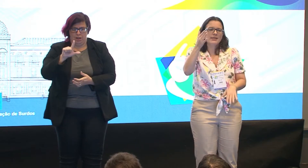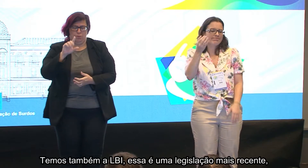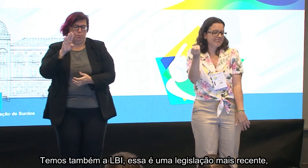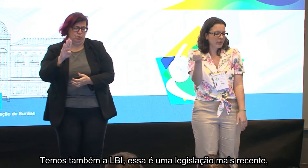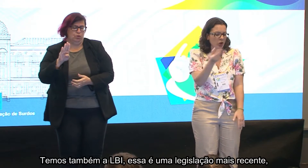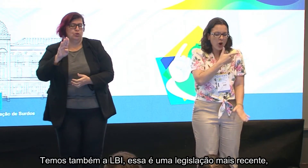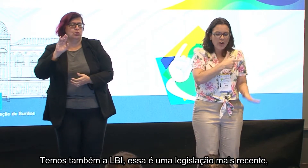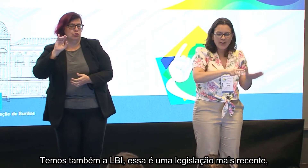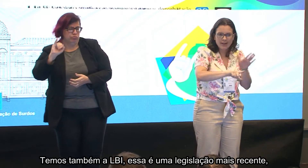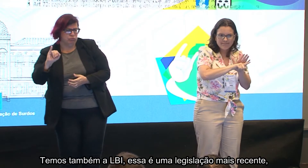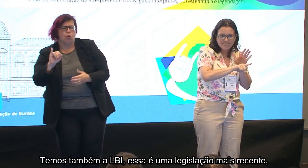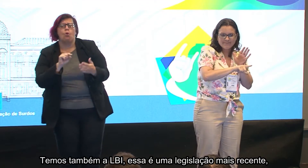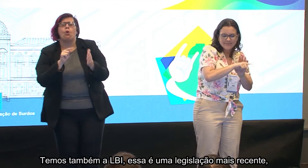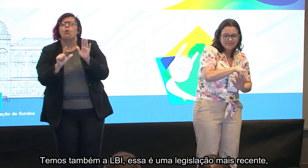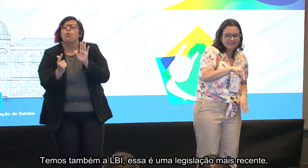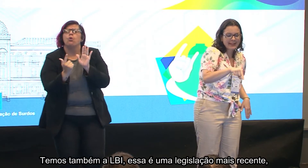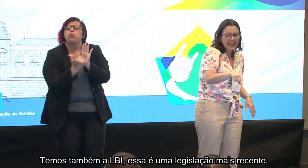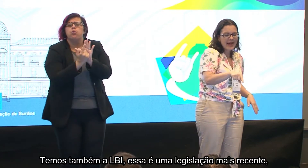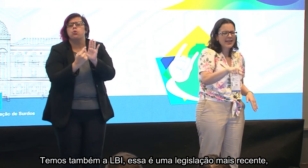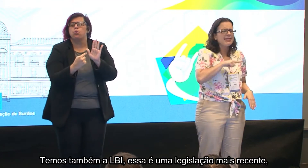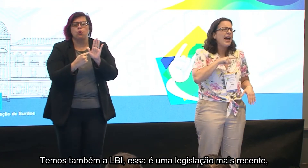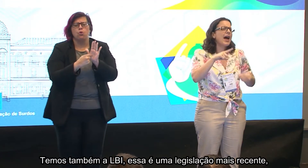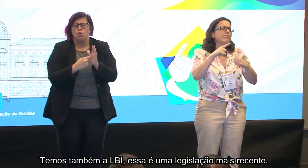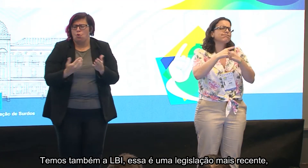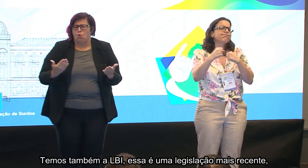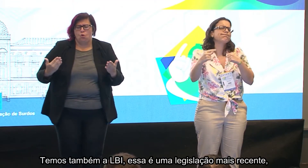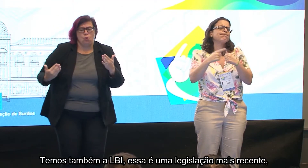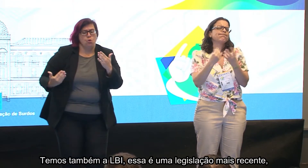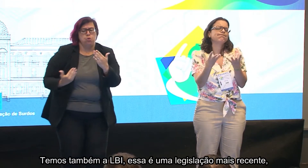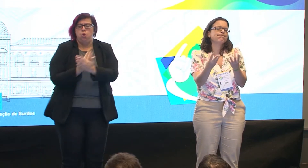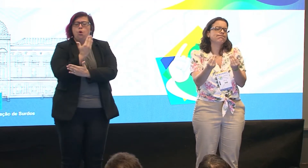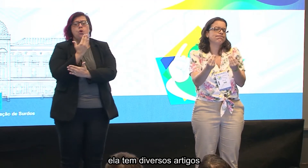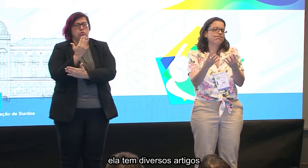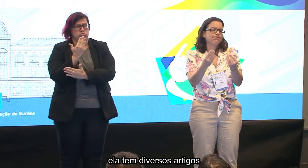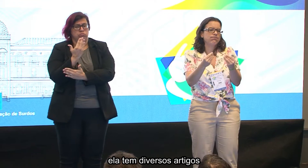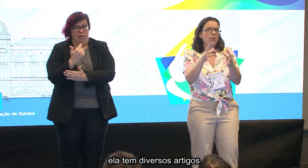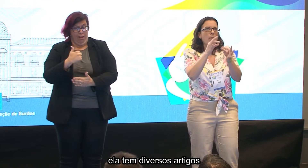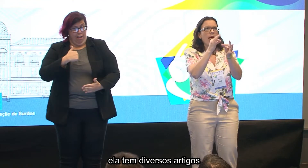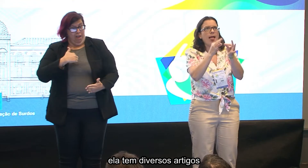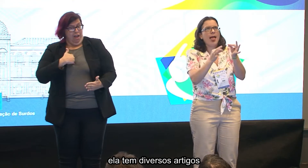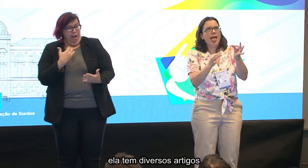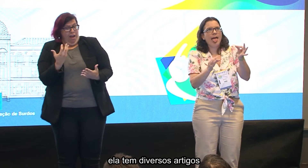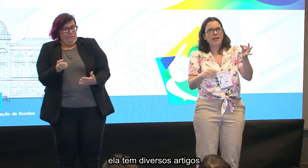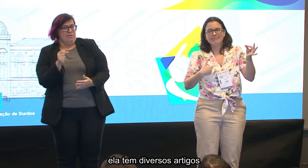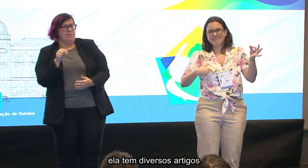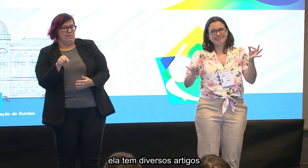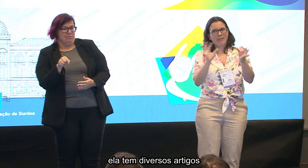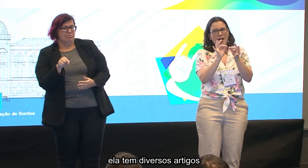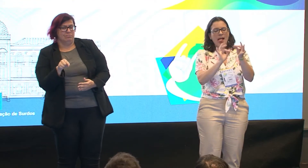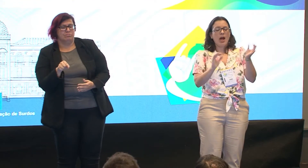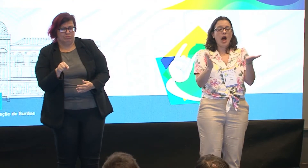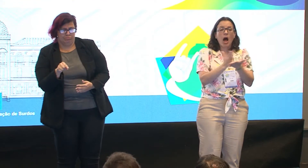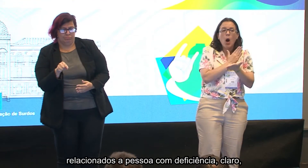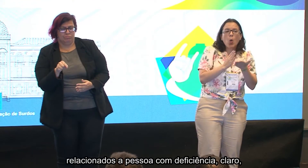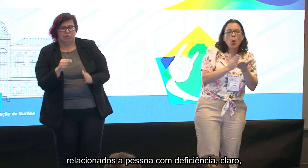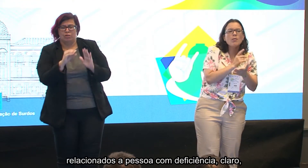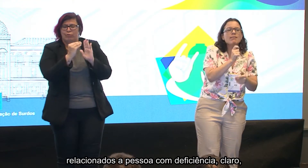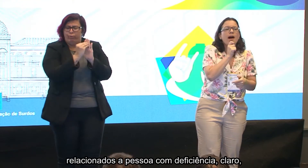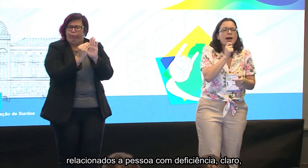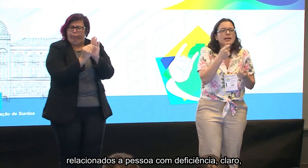Temos também a LBI. A LBI é uma legislação mais recente e ela tem diversos artigos relacionados à pessoa